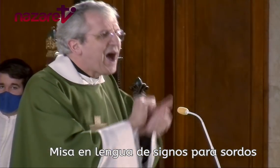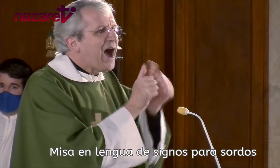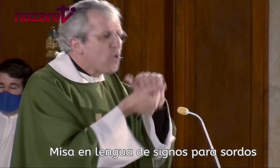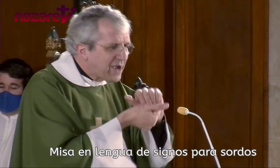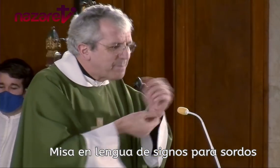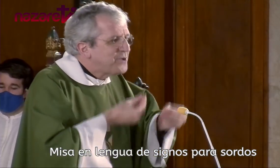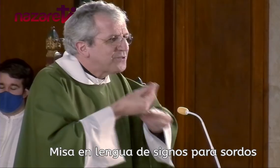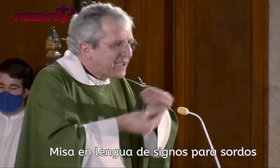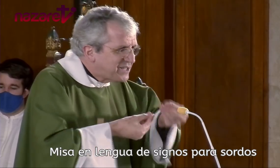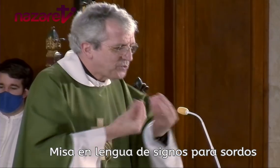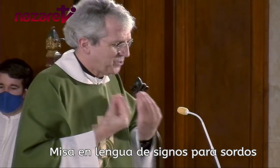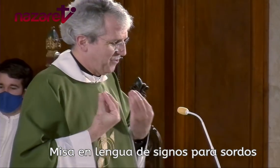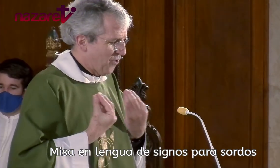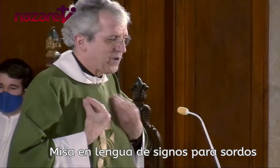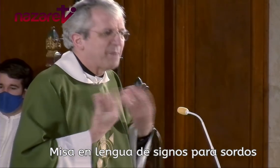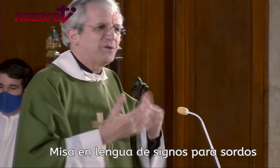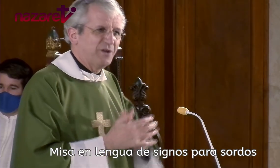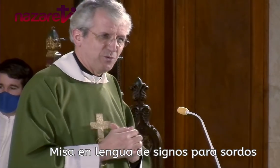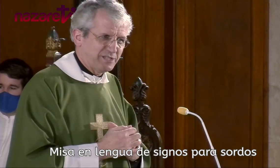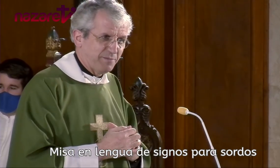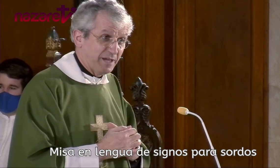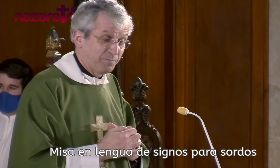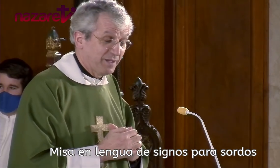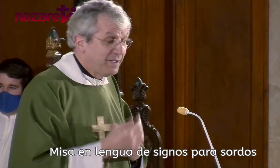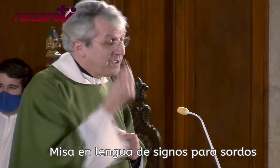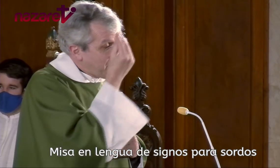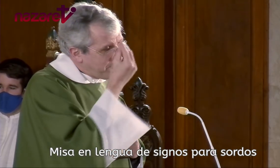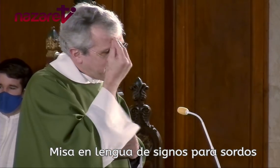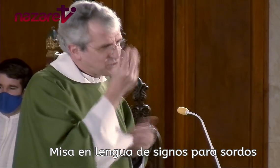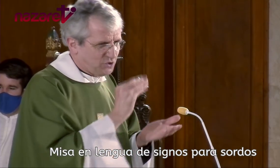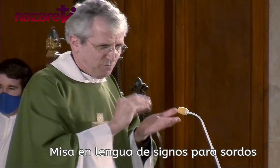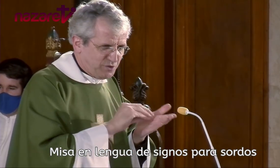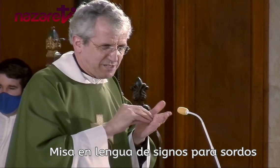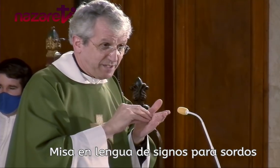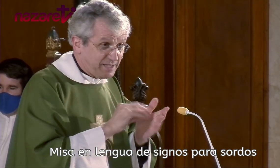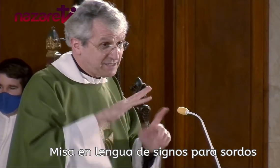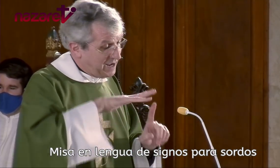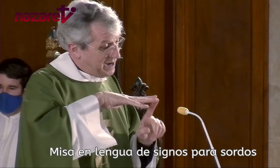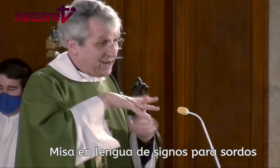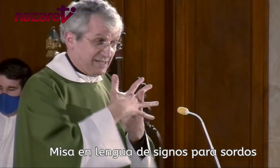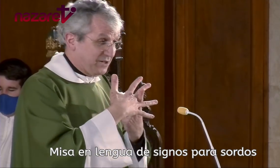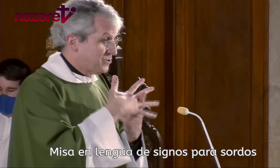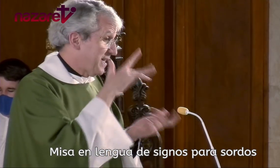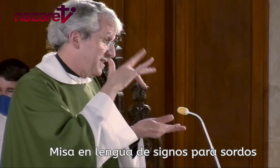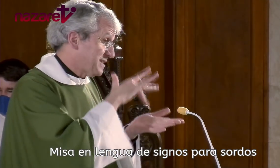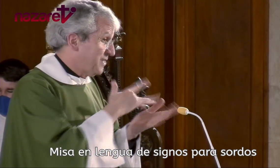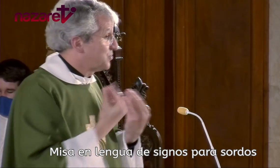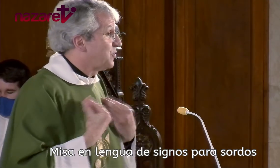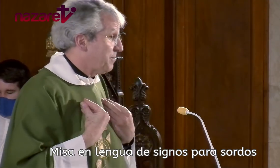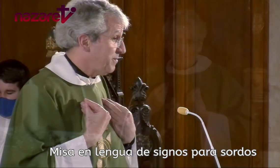un cambio de actitud, un cambio en nuestra vida. Pienso muchas veces en las circunstancias que nos toca vivir